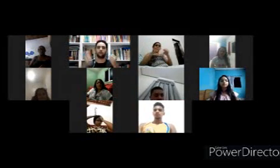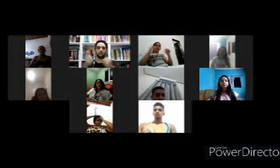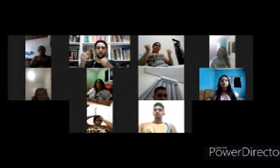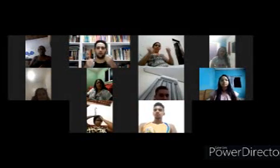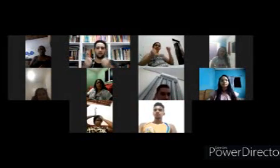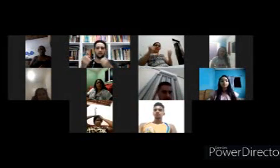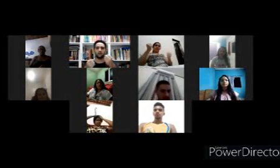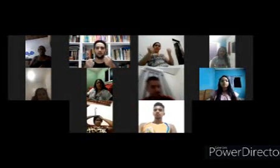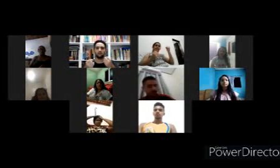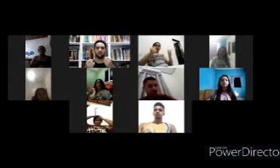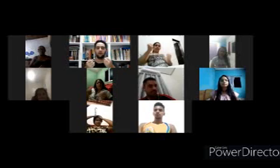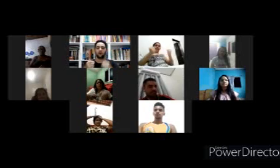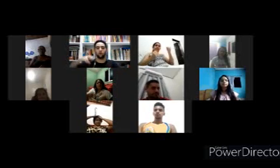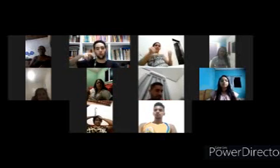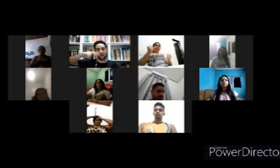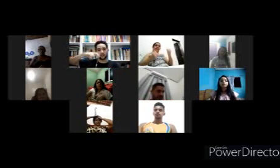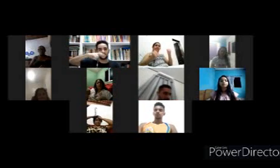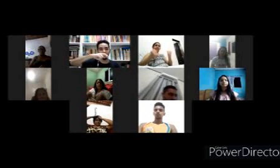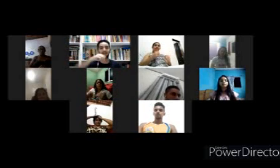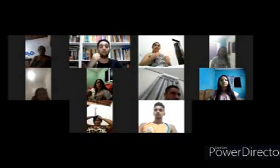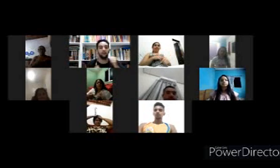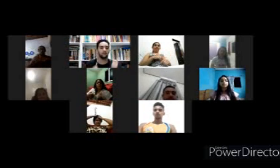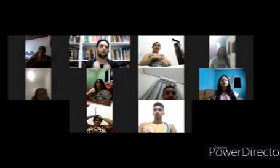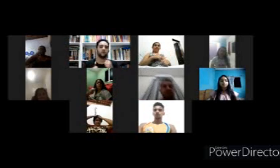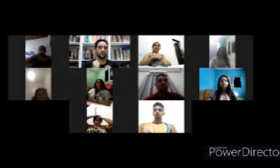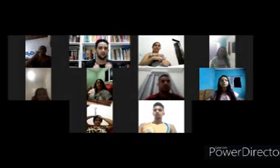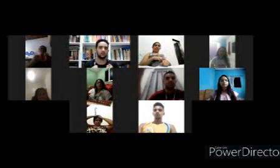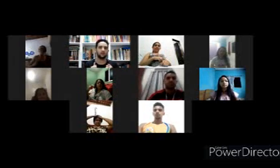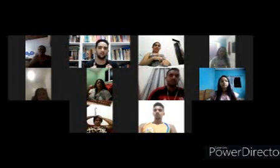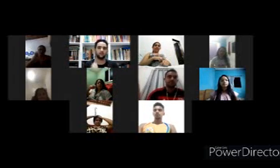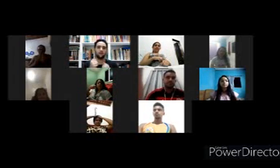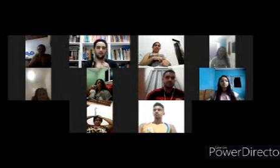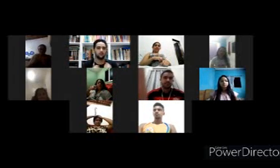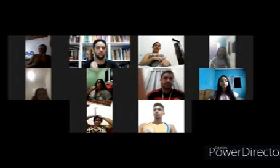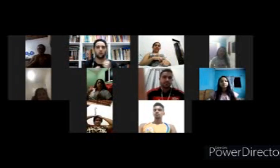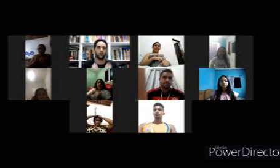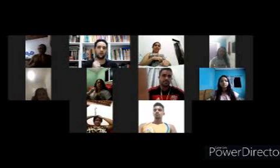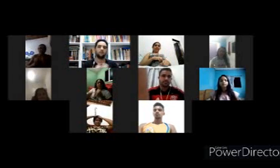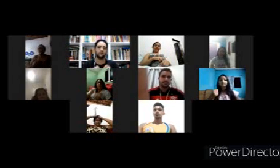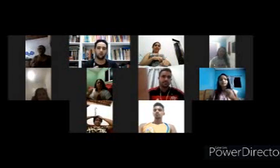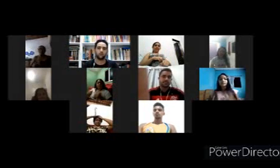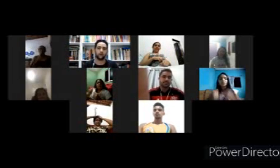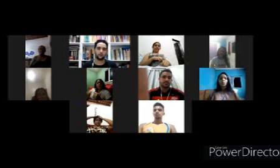mais o carro assim e o correr assim e principalmente esse daqui, esse de correr mais corporal.